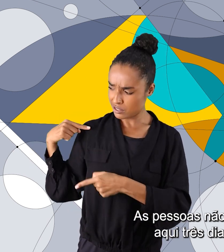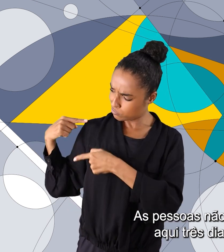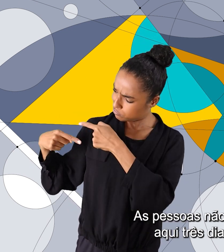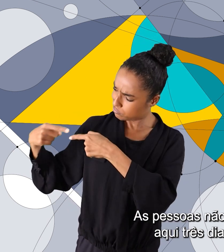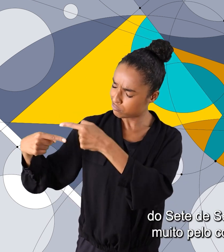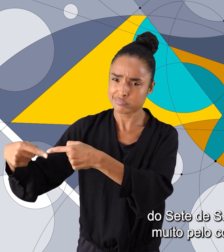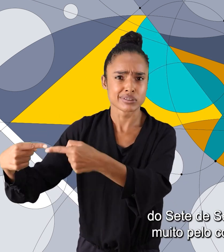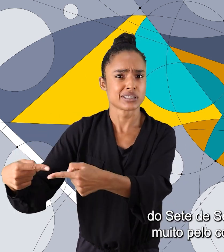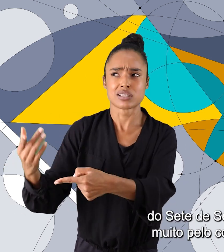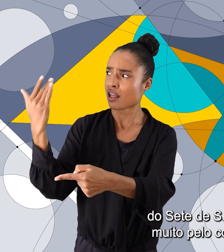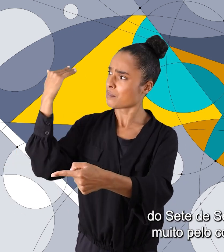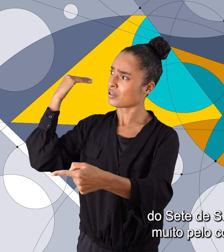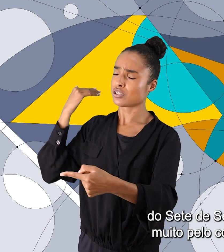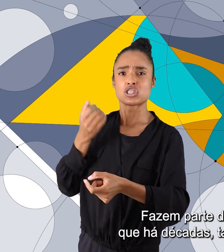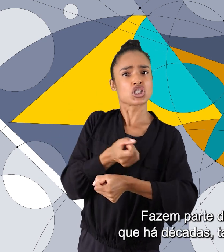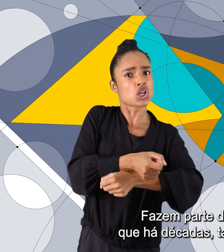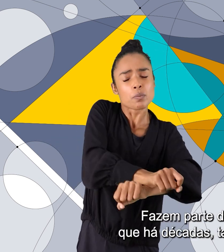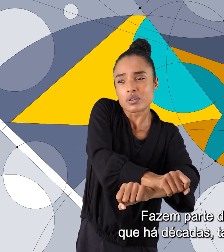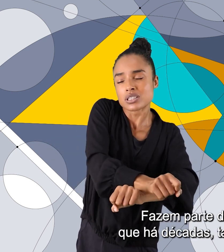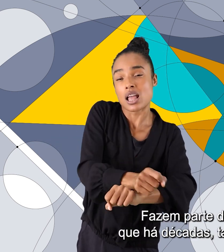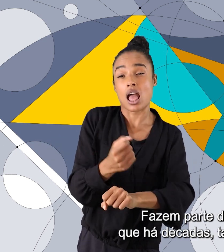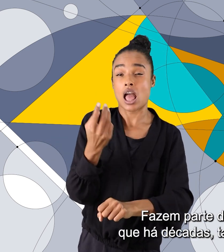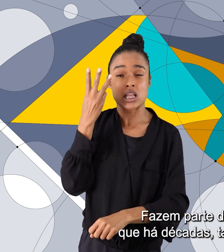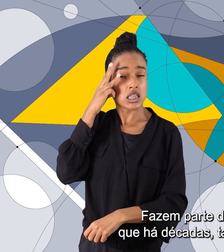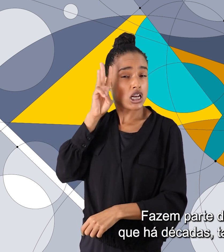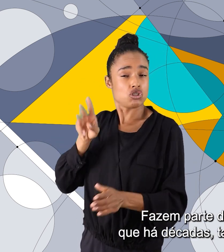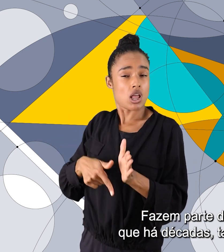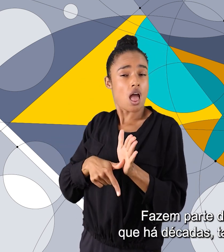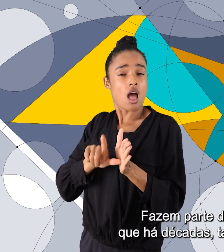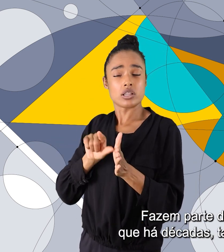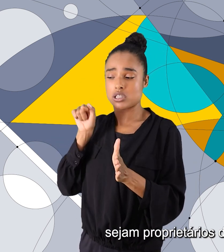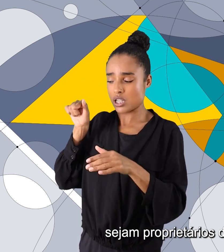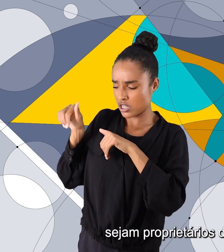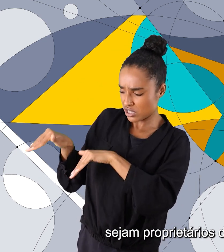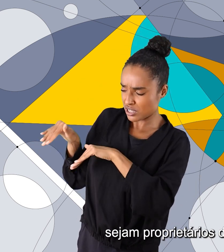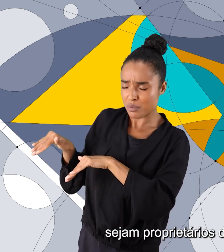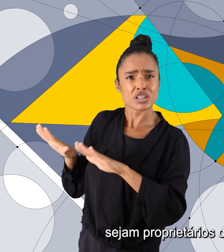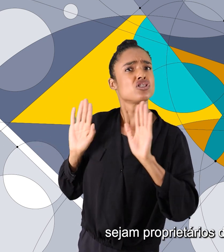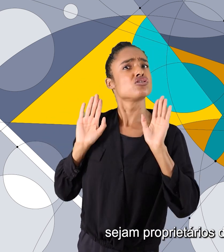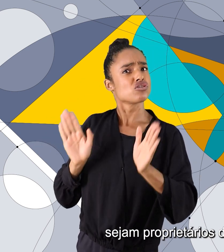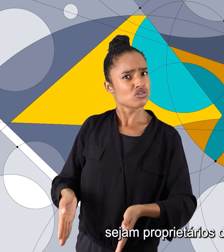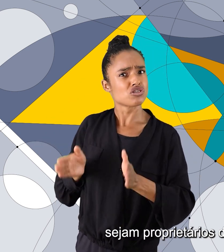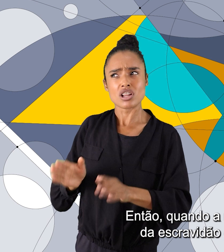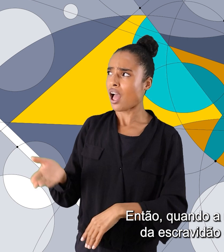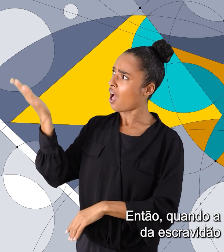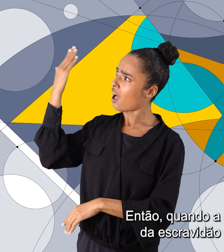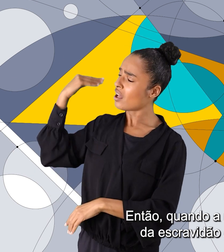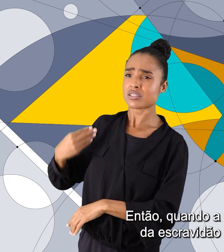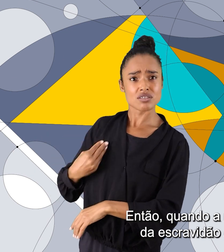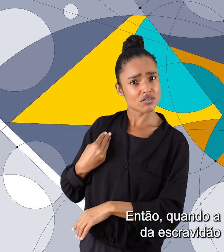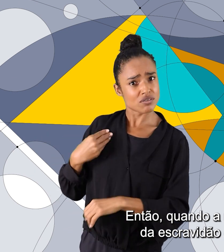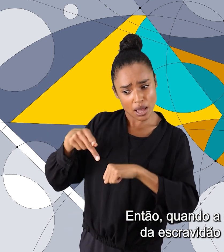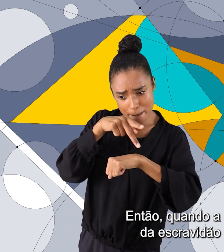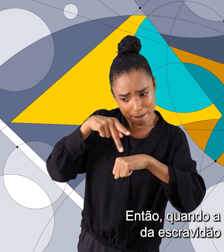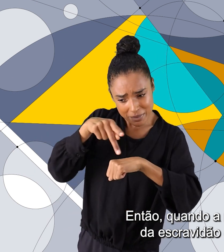aqui 3 dias antes do 7 de setembro, muito pelo contrário, fazem parte de famílias que há décadas, talvez séculos, sejam proprietários escravizados. Então, quando